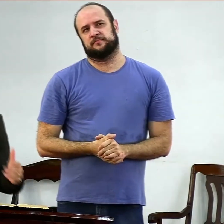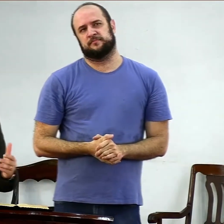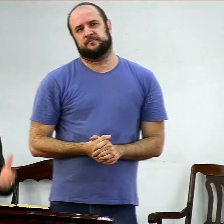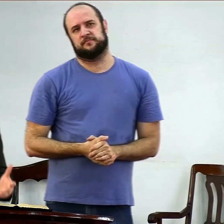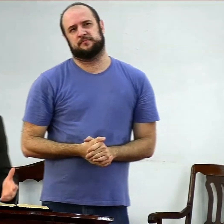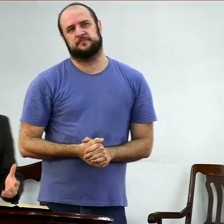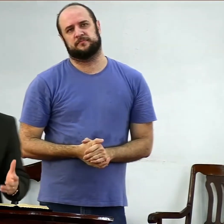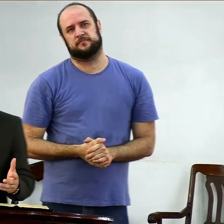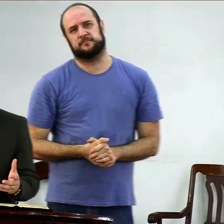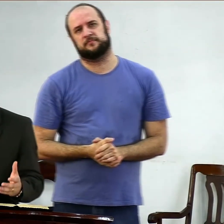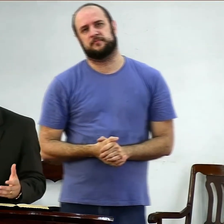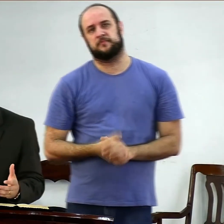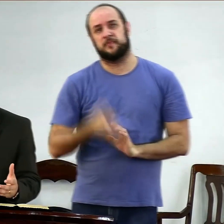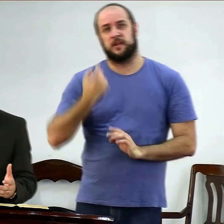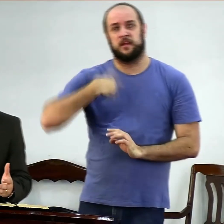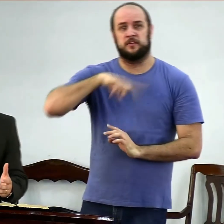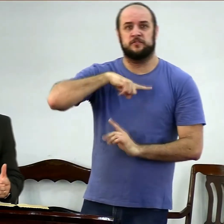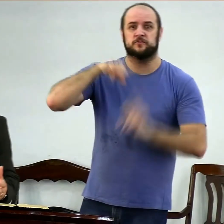O nosso foco,